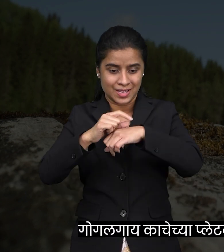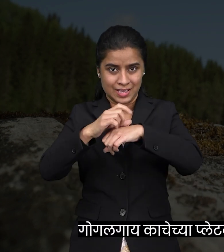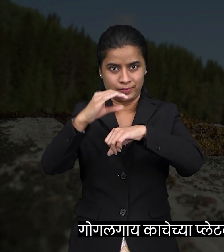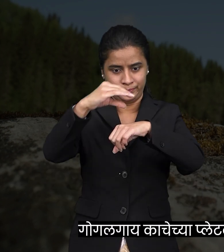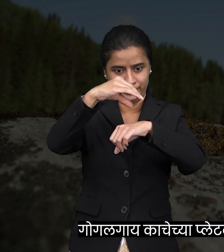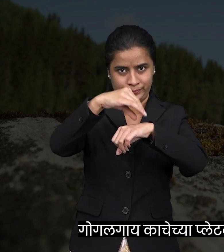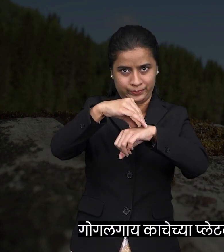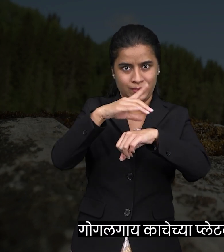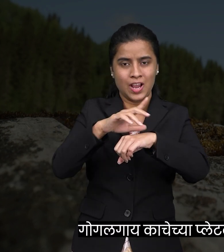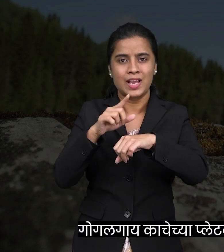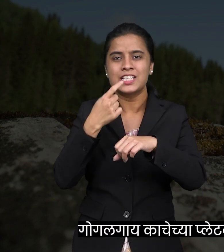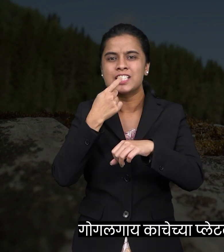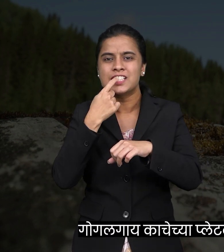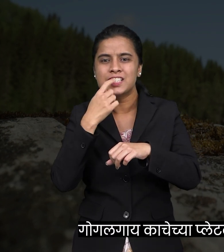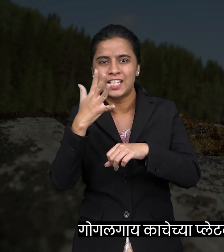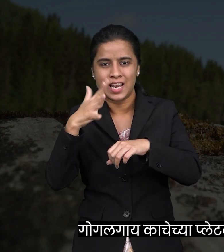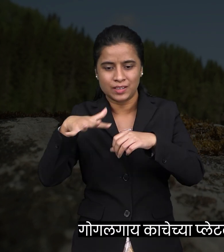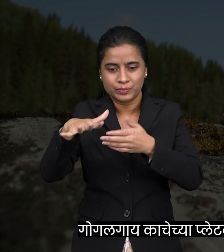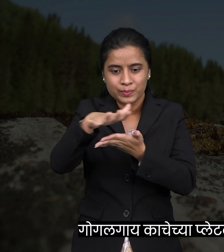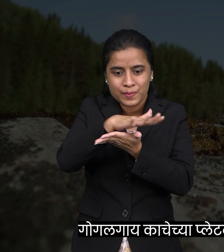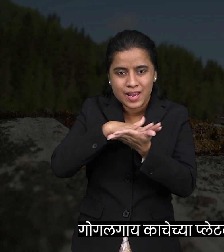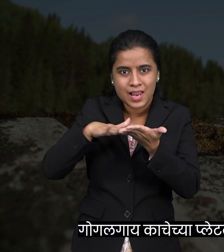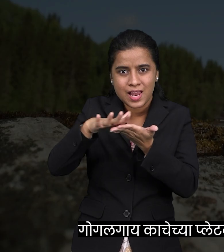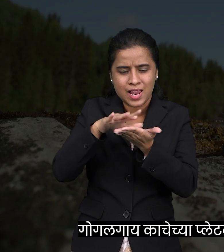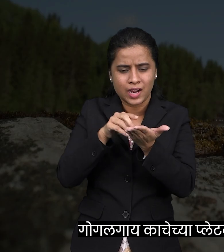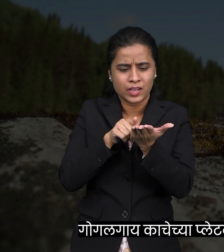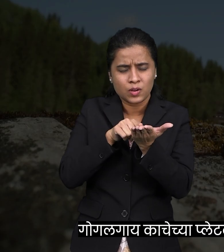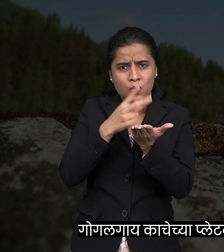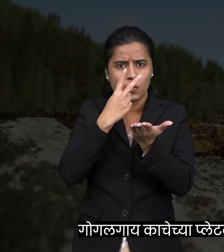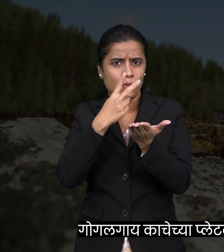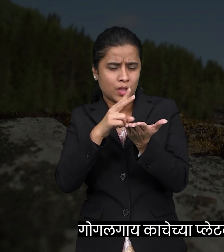गोगलगाय काचेच्या प्लेटवर ठेवा आणि तिच्या हालचालींकडे लक्ष ठेवा.